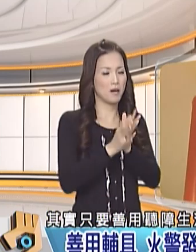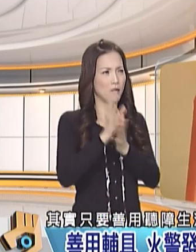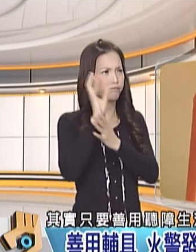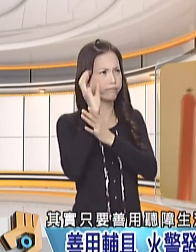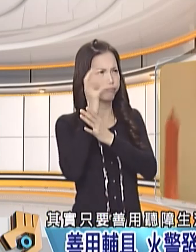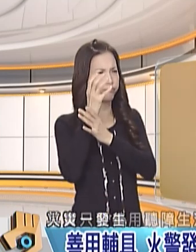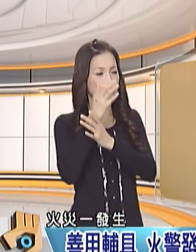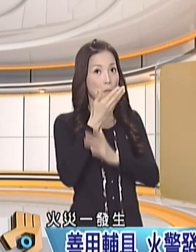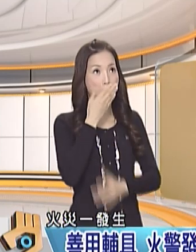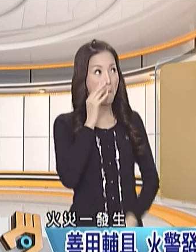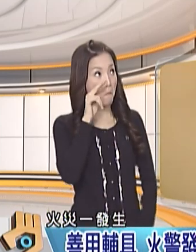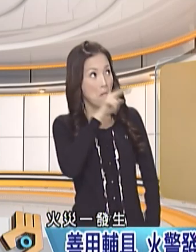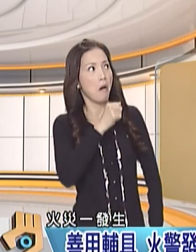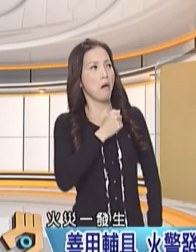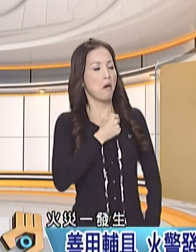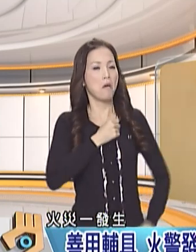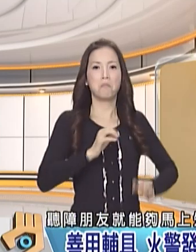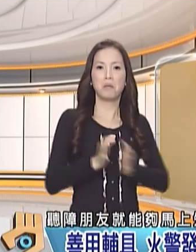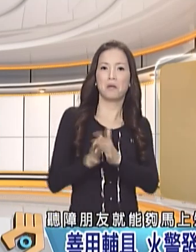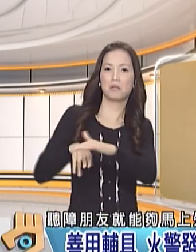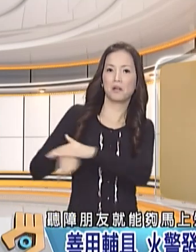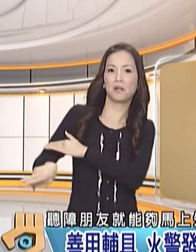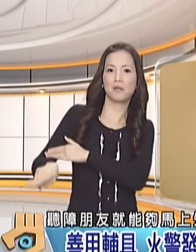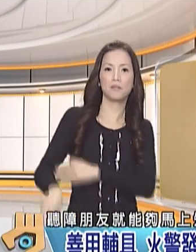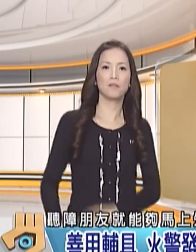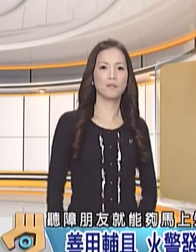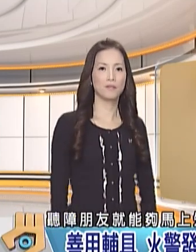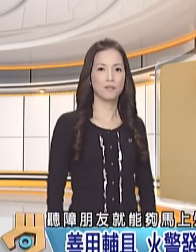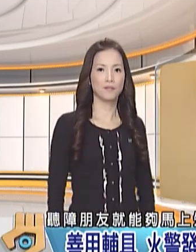具，火灾一发生，听障朋友就能够马上知道。